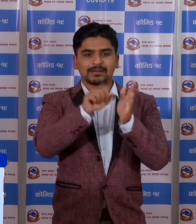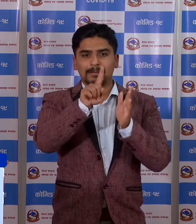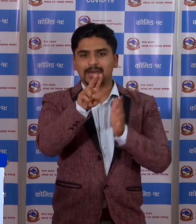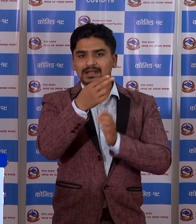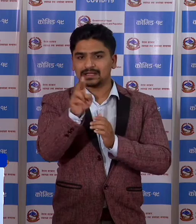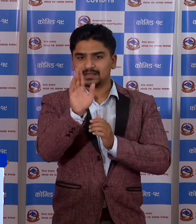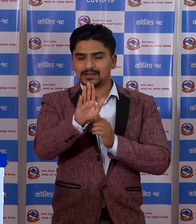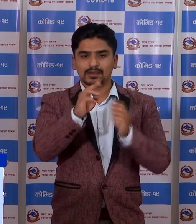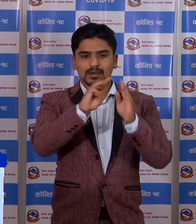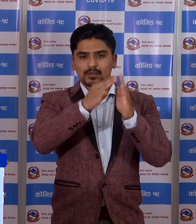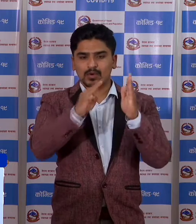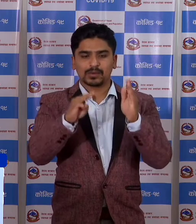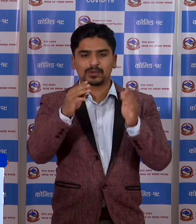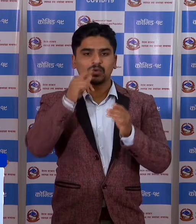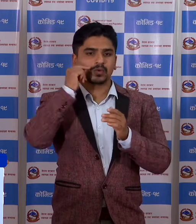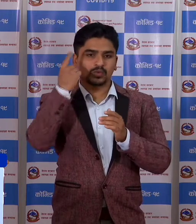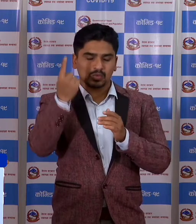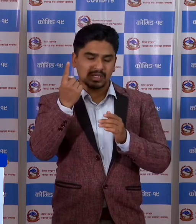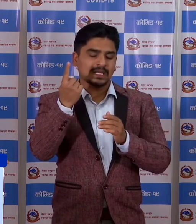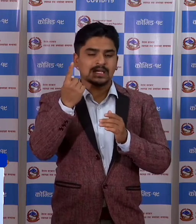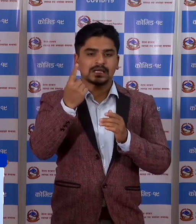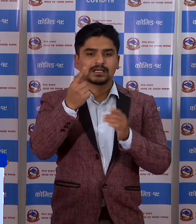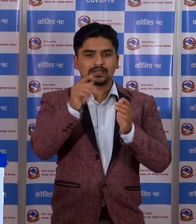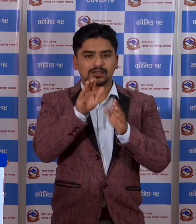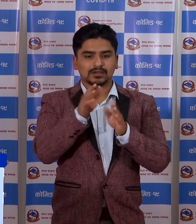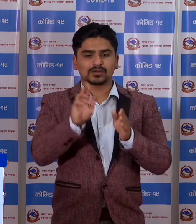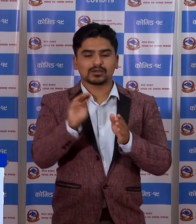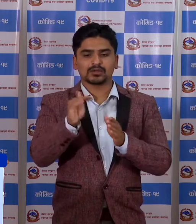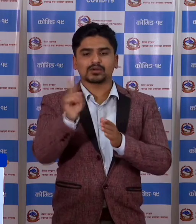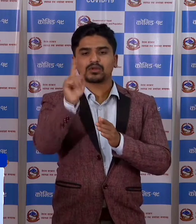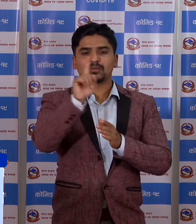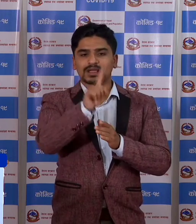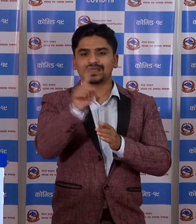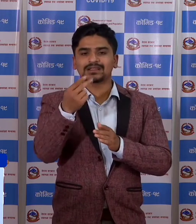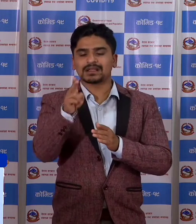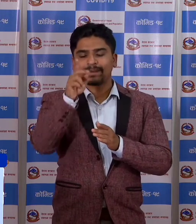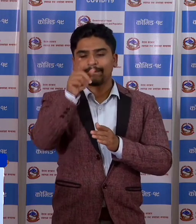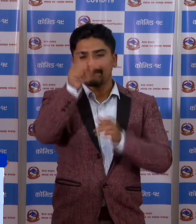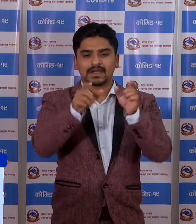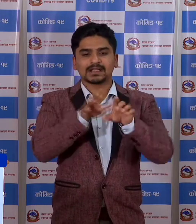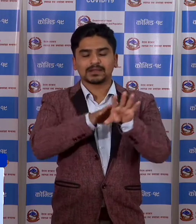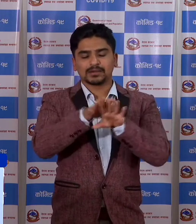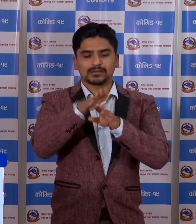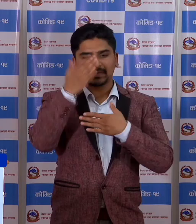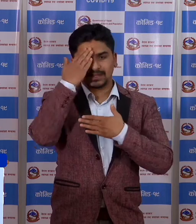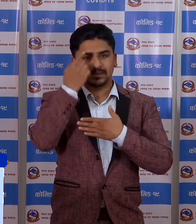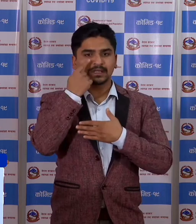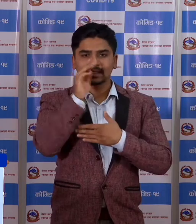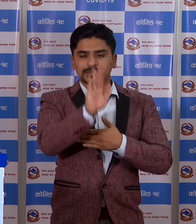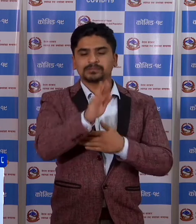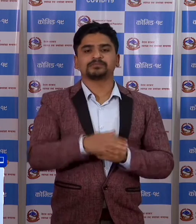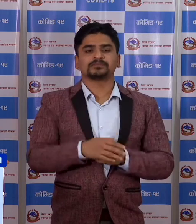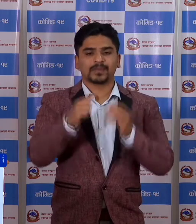छन् भने, मकवानपुर, गोर्खा र तनहुँ जिल्लामा 1-1 जना व्यक्तिहरू को संक्रमण भएको छ।